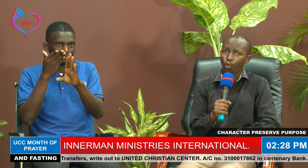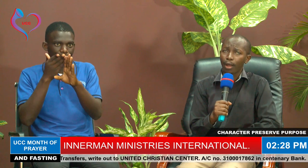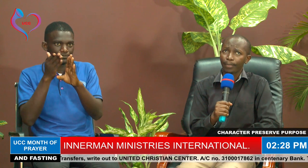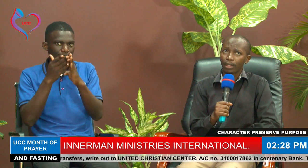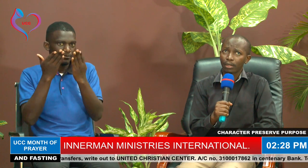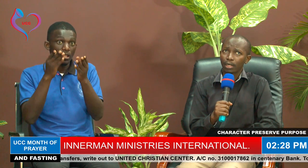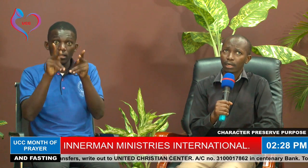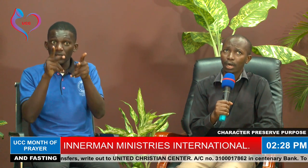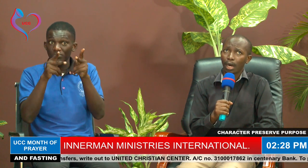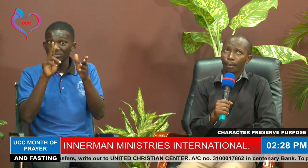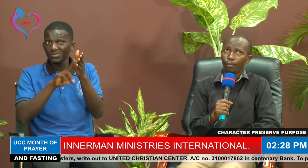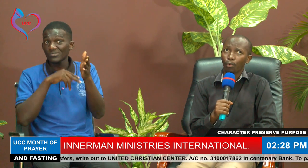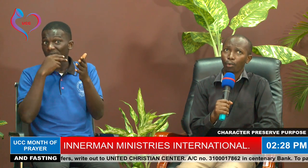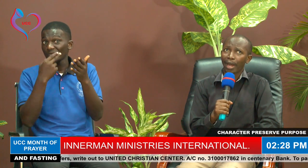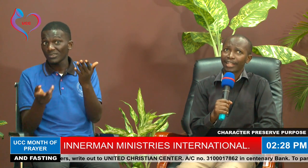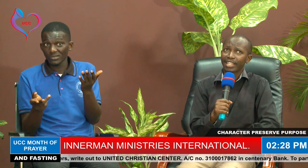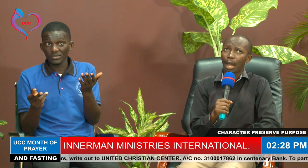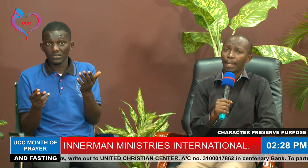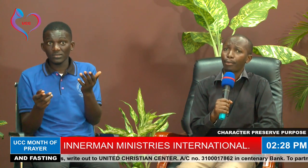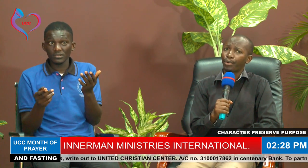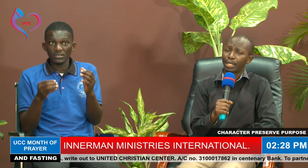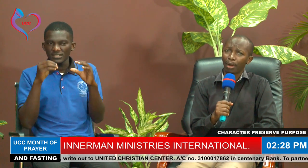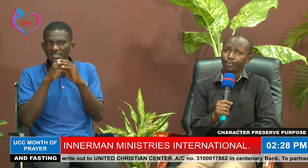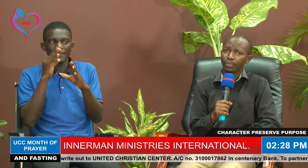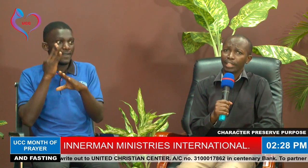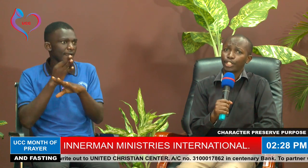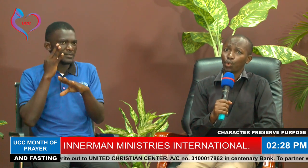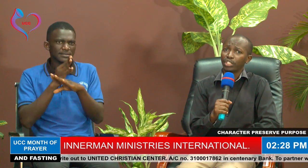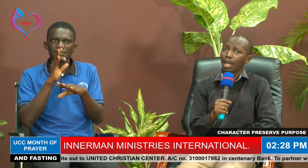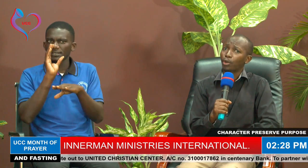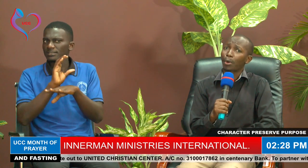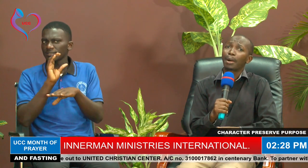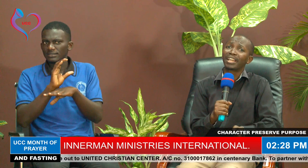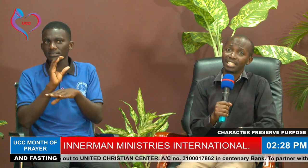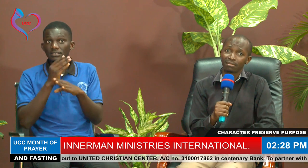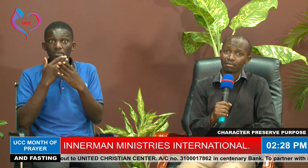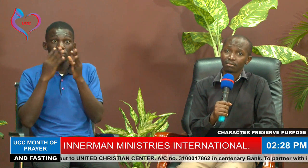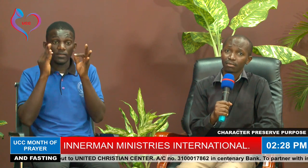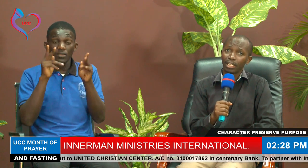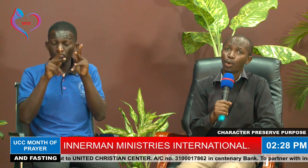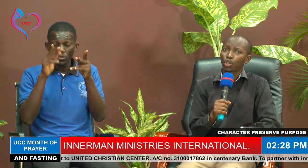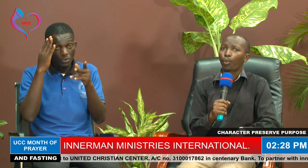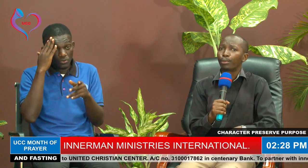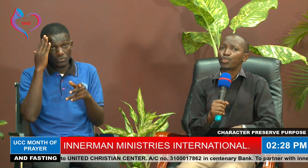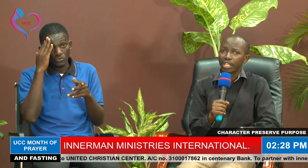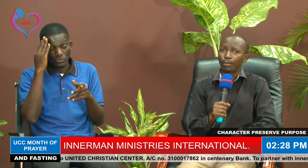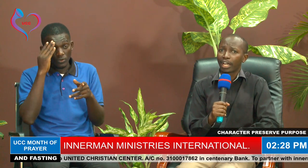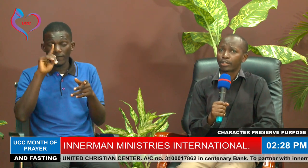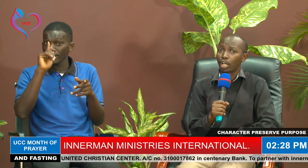abagwa mu makanisa agabanabya bobulimba. Ekirungi abantu bagamanyi. Nawe soka webuuzeemu ekkanisa nadde